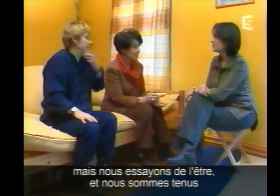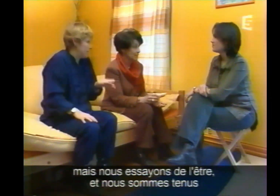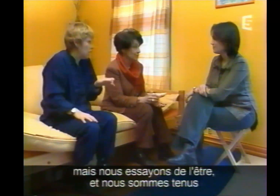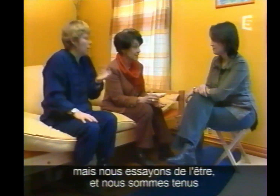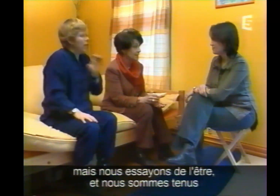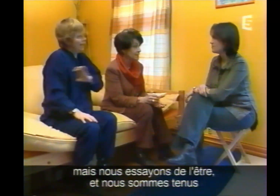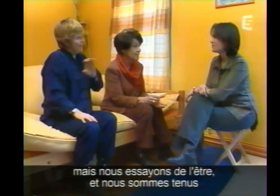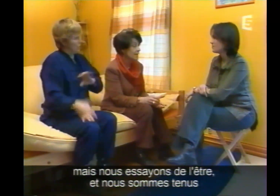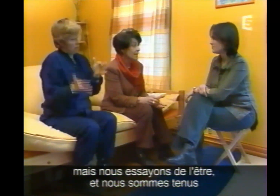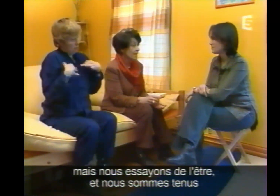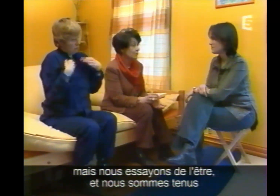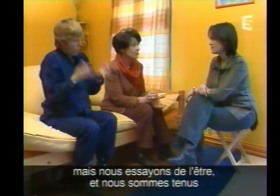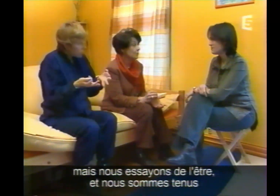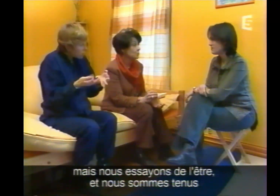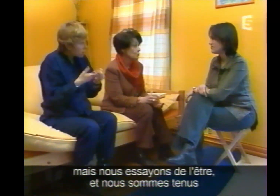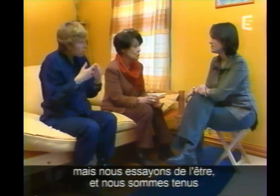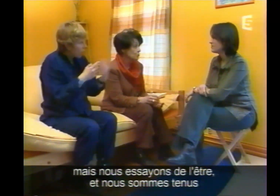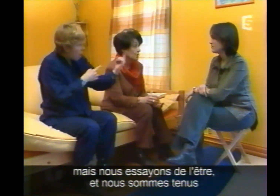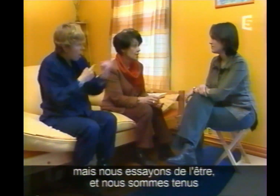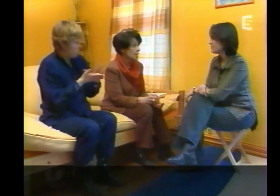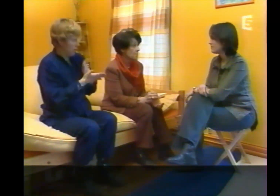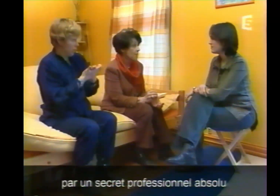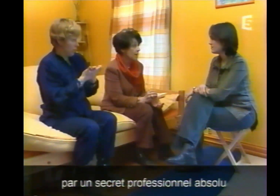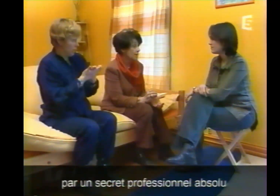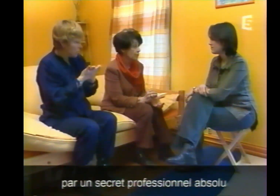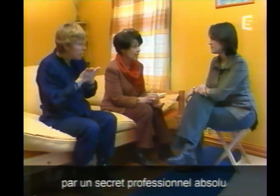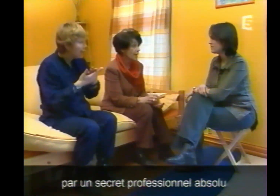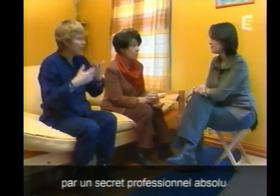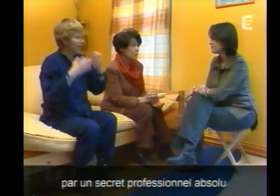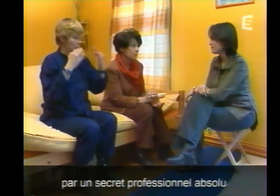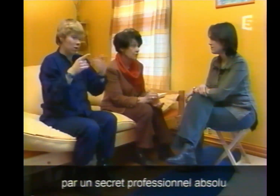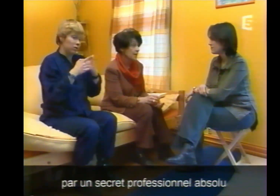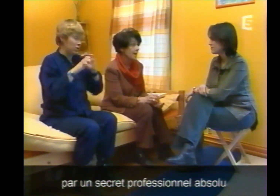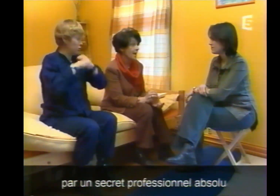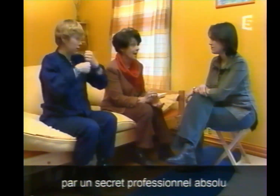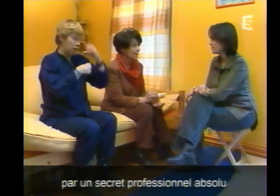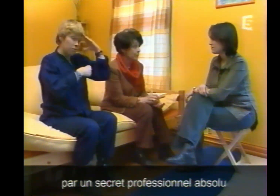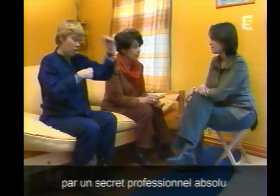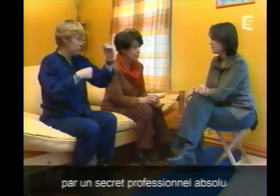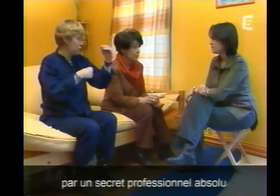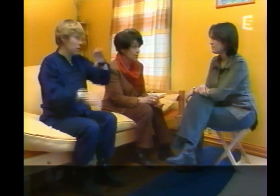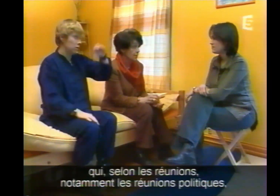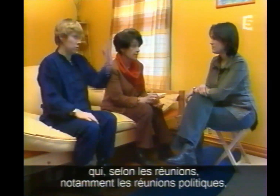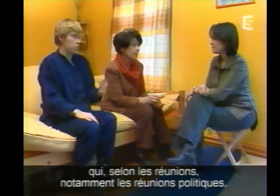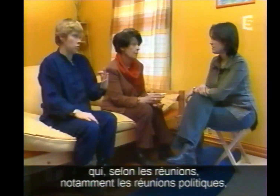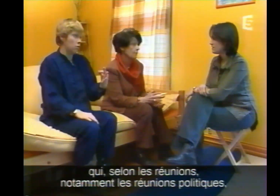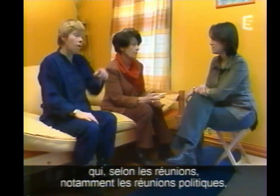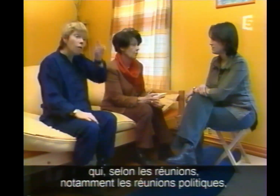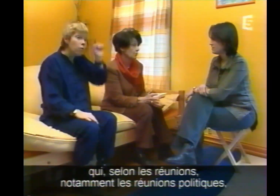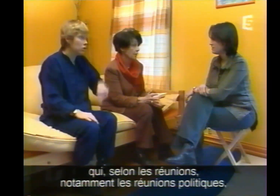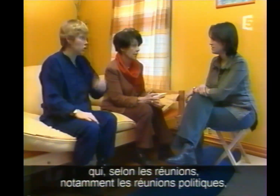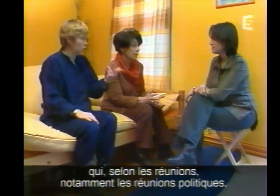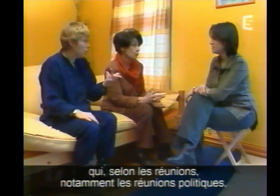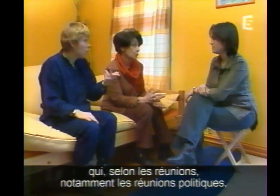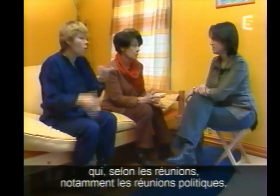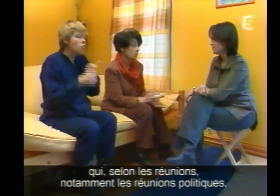essayons de l'être, et nous sommes tenus par un secret professionnel absolu qui, selon les réunions, notamment les